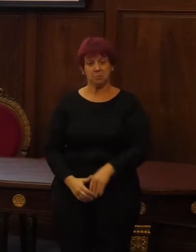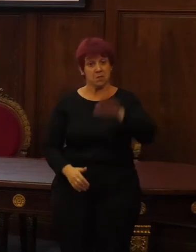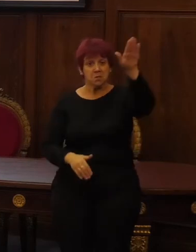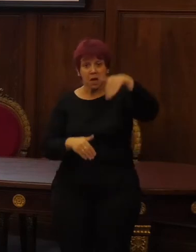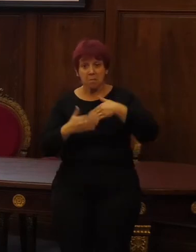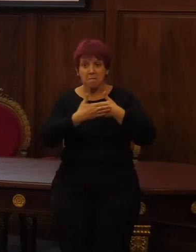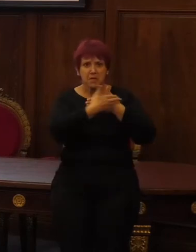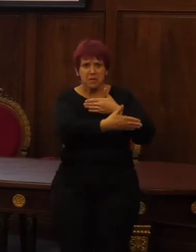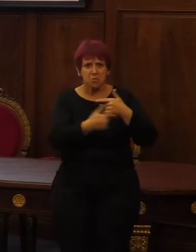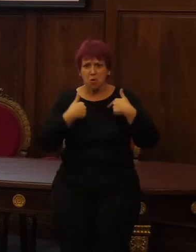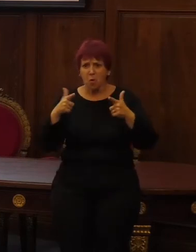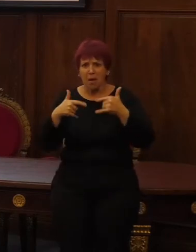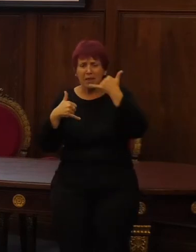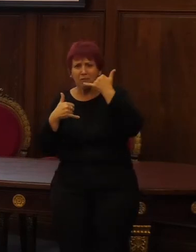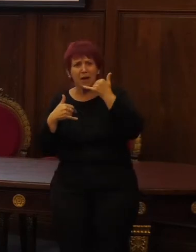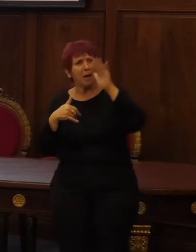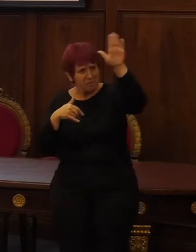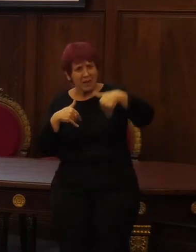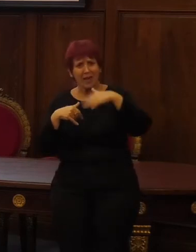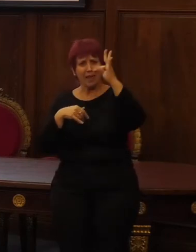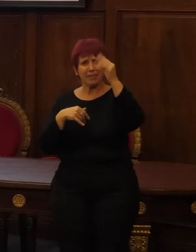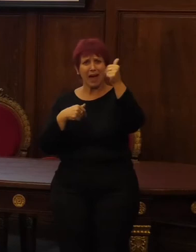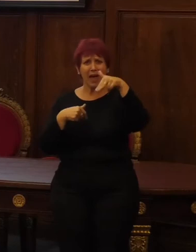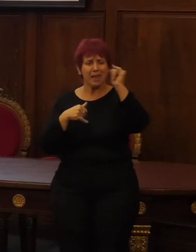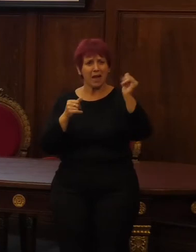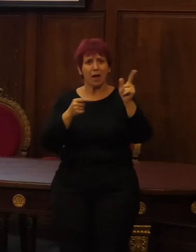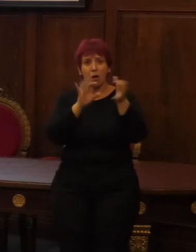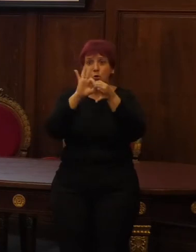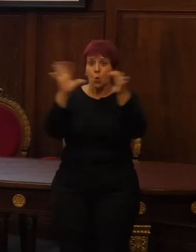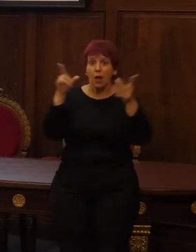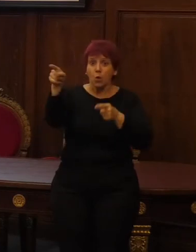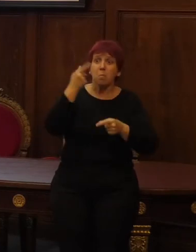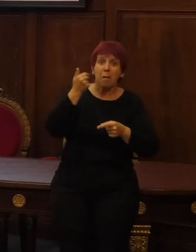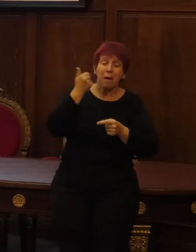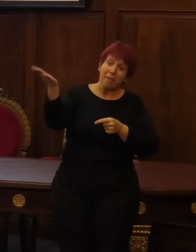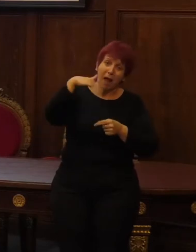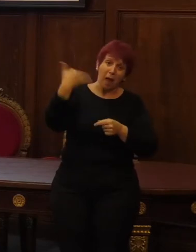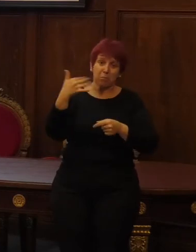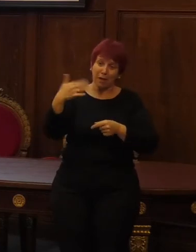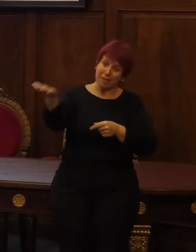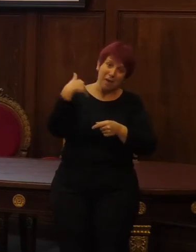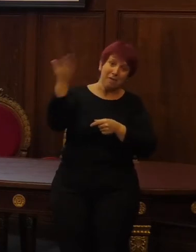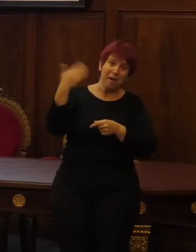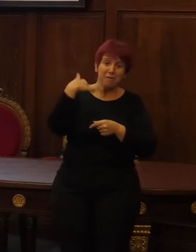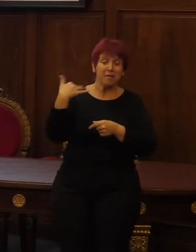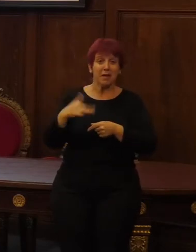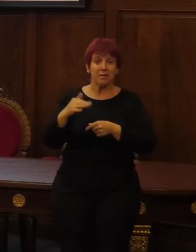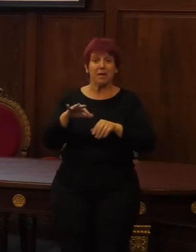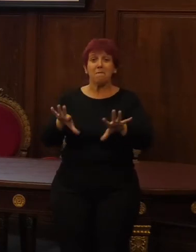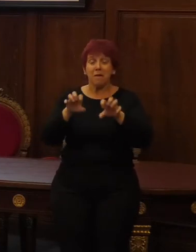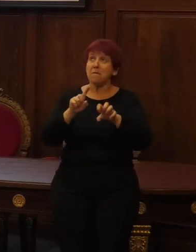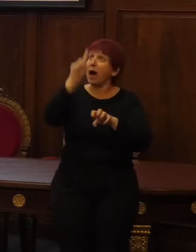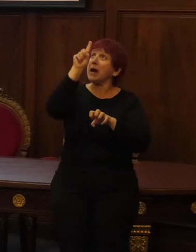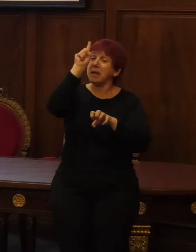Llamaron a nuestra vecina, no teníamos teléfono, ella gritaba, ¡Tania! ¡Soltaron a tu viejo! ¡Subí corriendo! Ella vivía